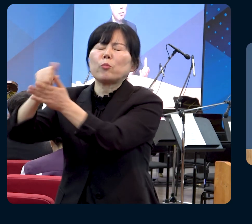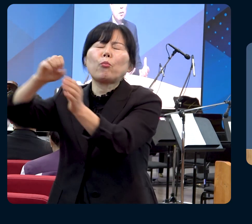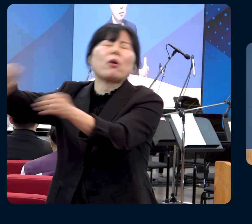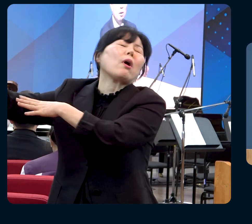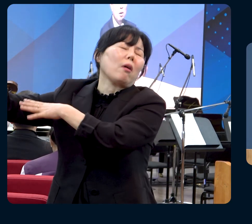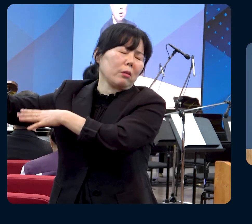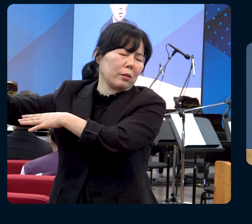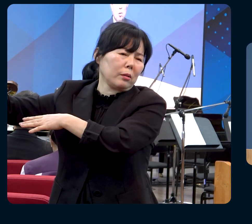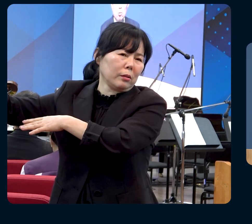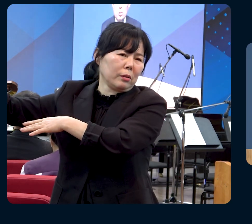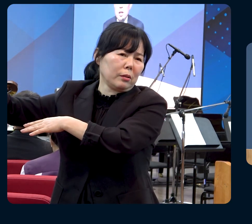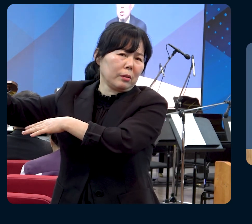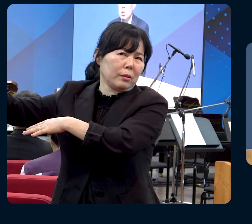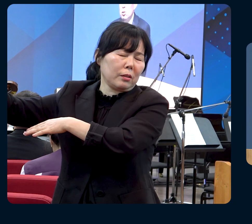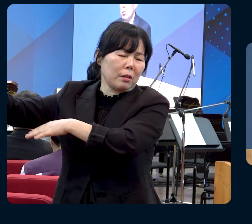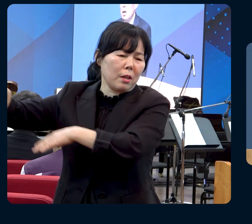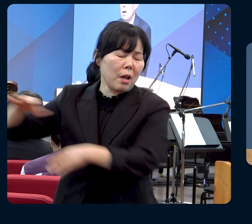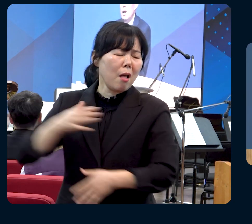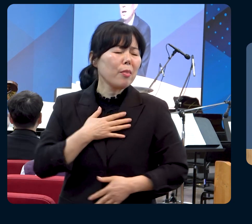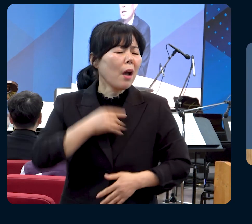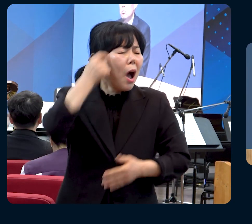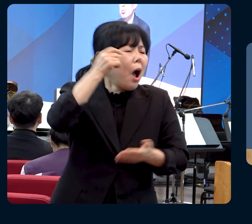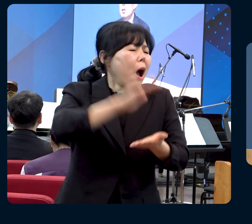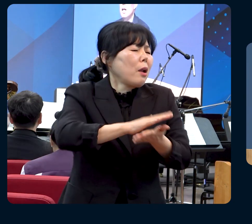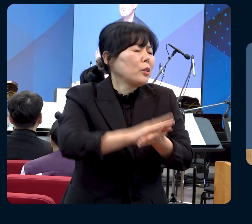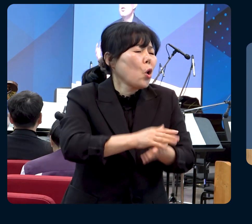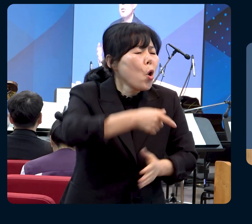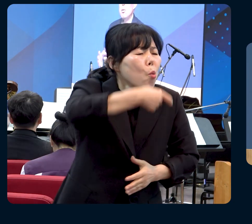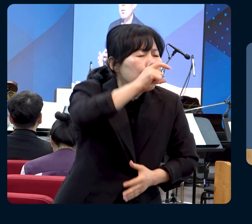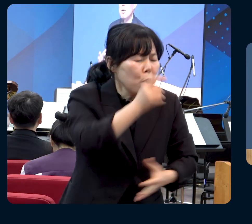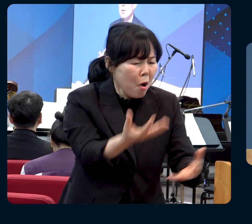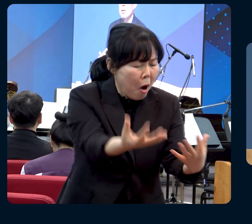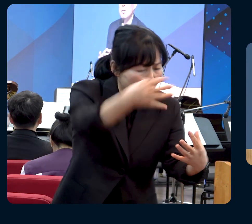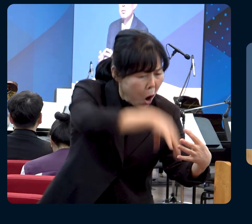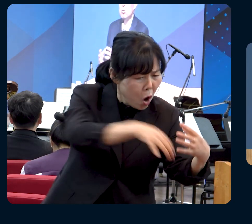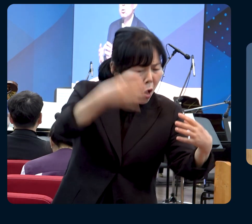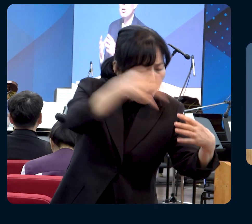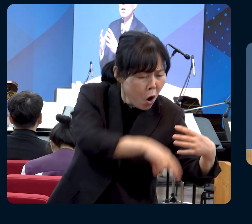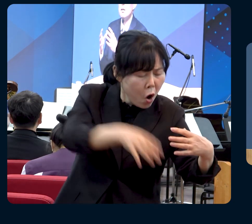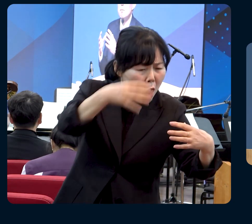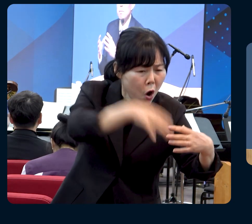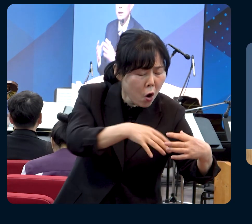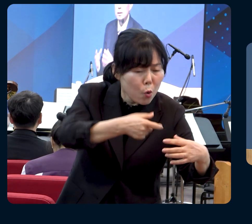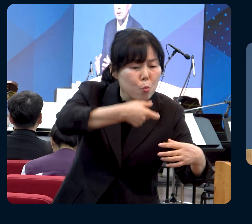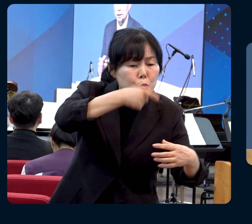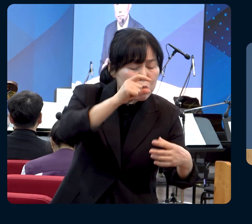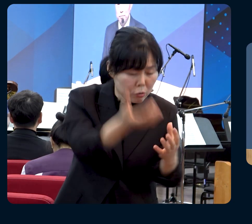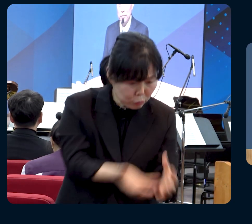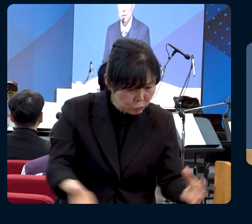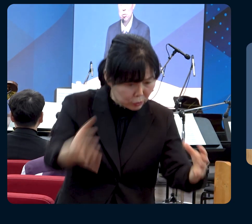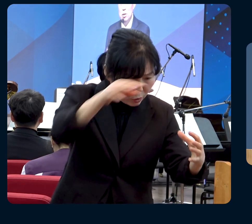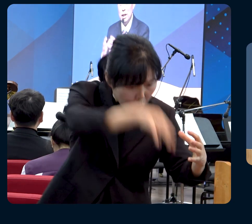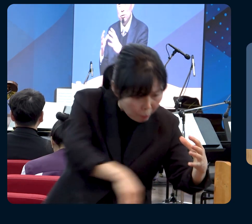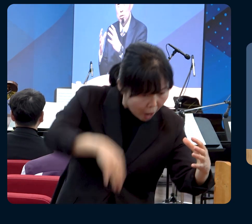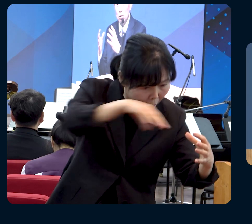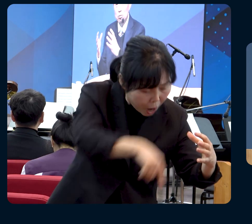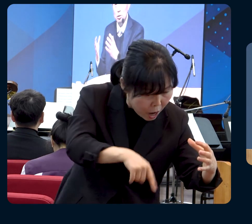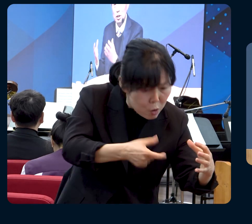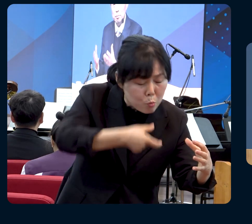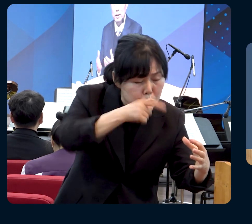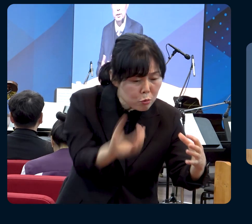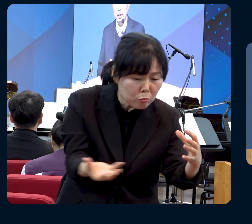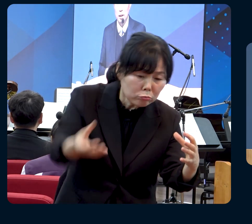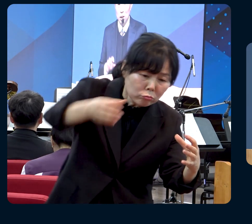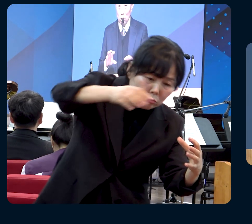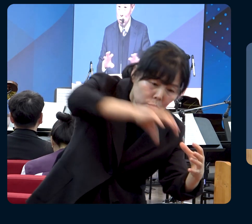버리고 우리 스스로가 물을 담으려고 웅덩이를 팠는데, 물을 가두려고